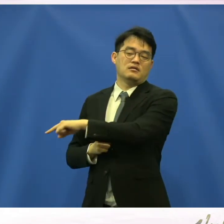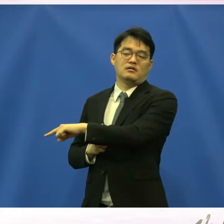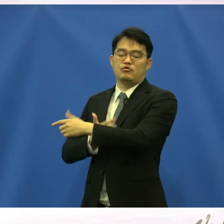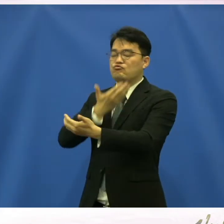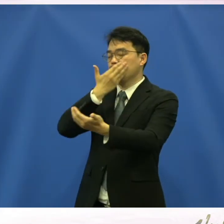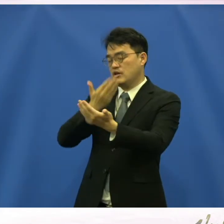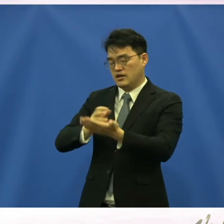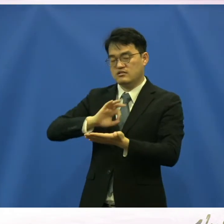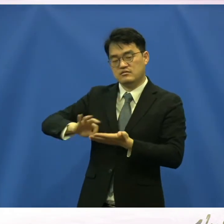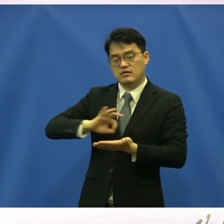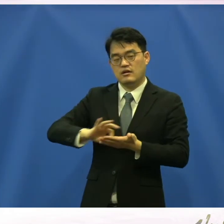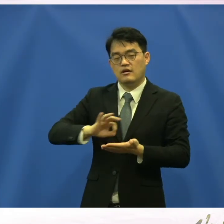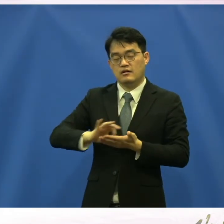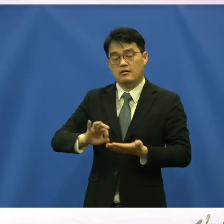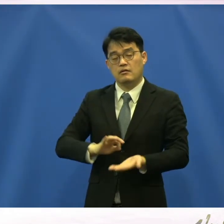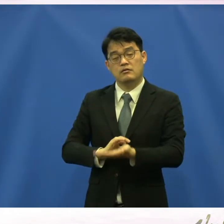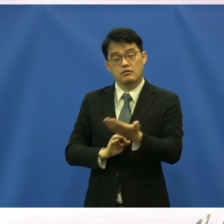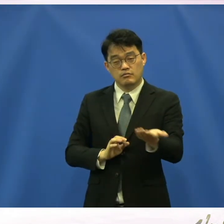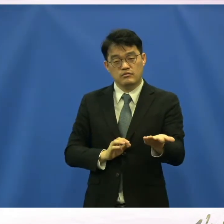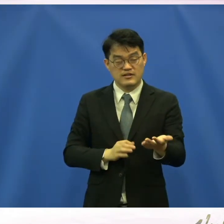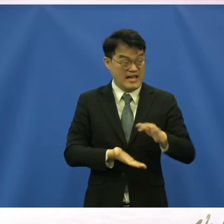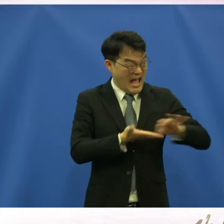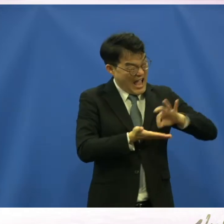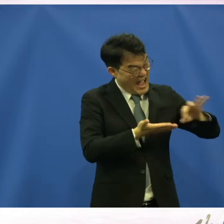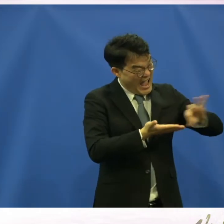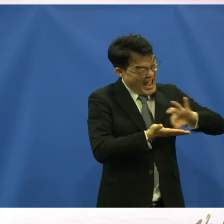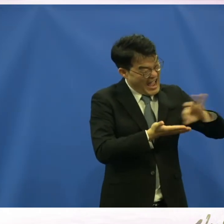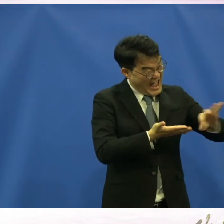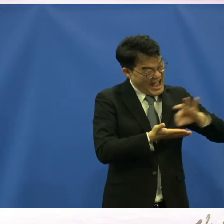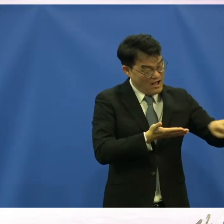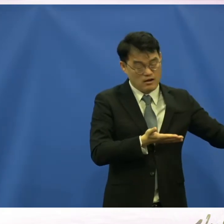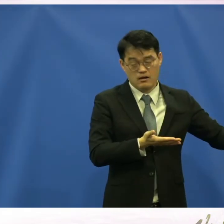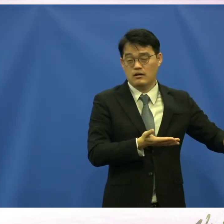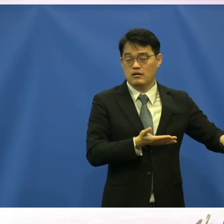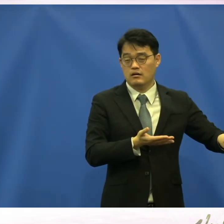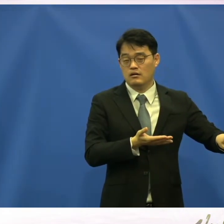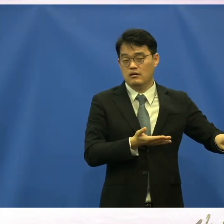여러분, 어디에 낭비합니까? 진짜 어떤 것이 낭비입니까?